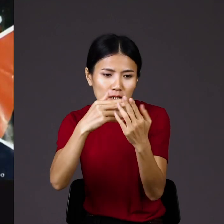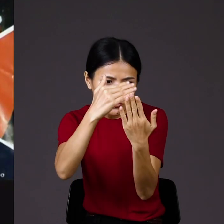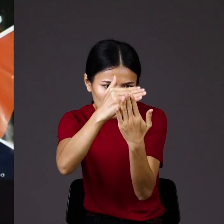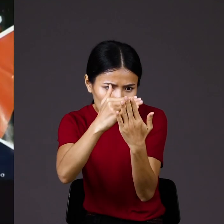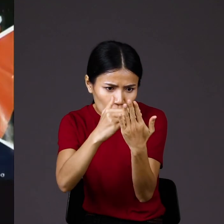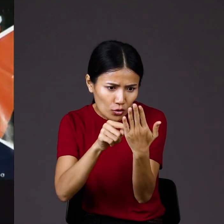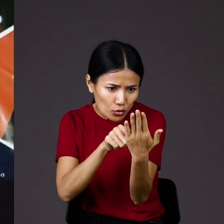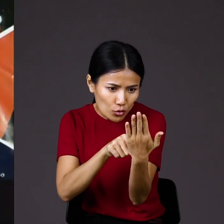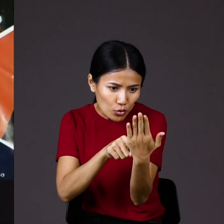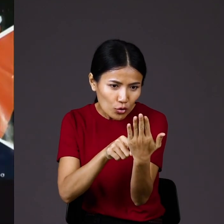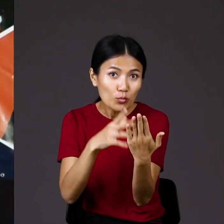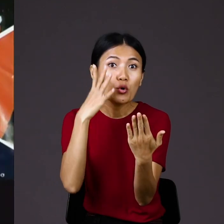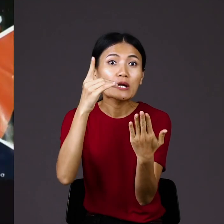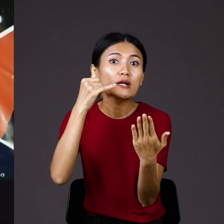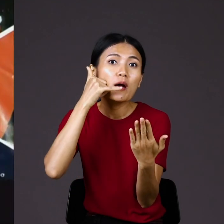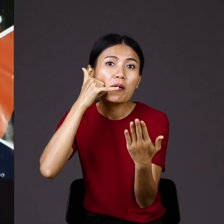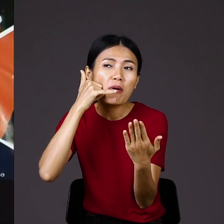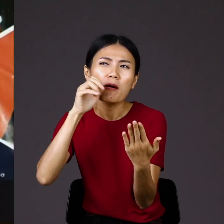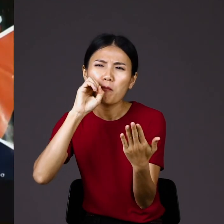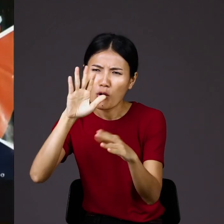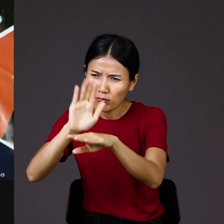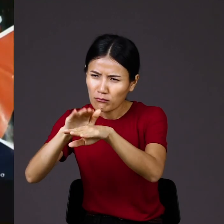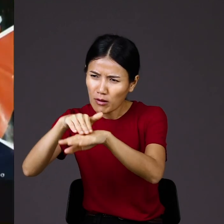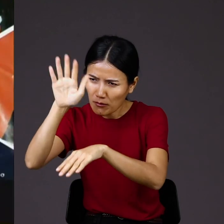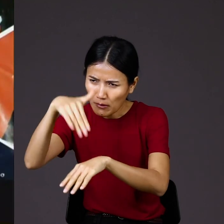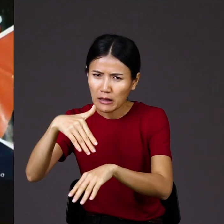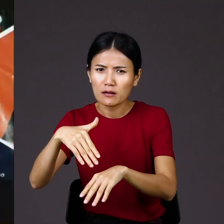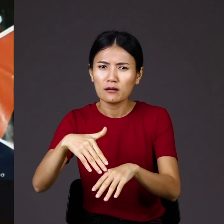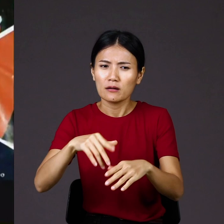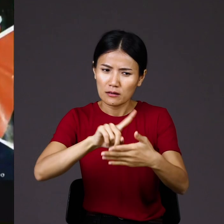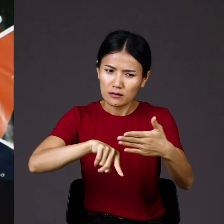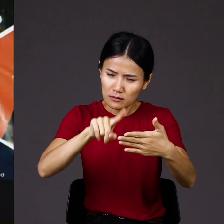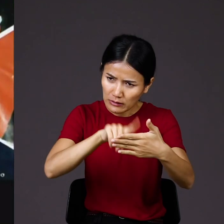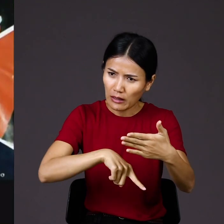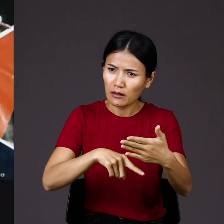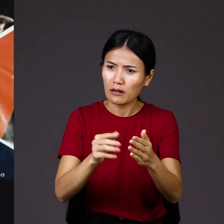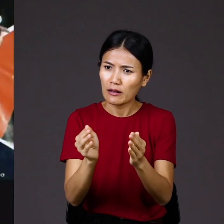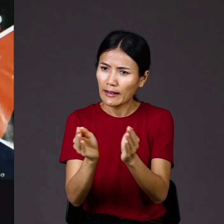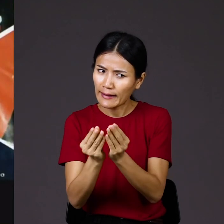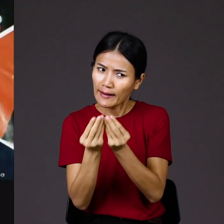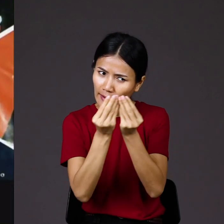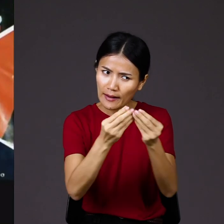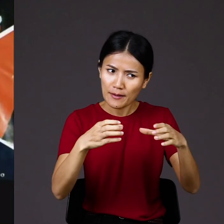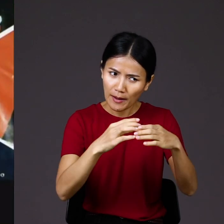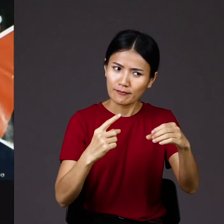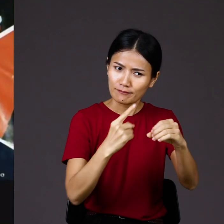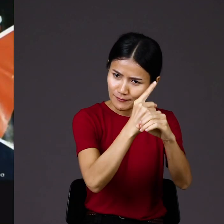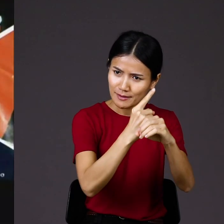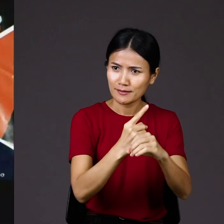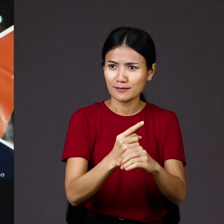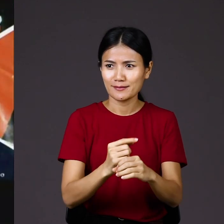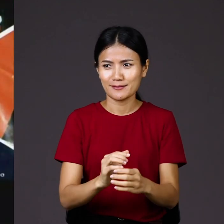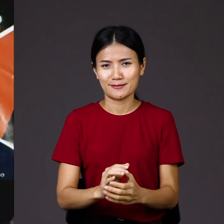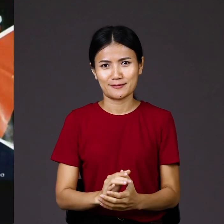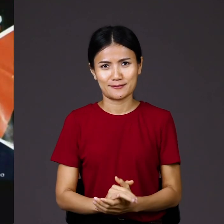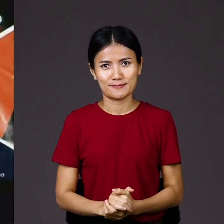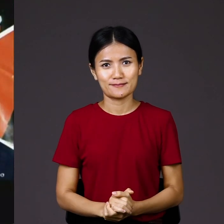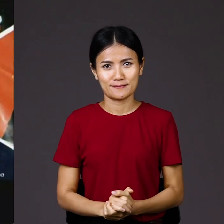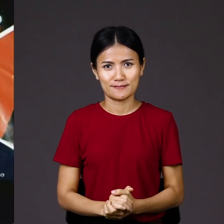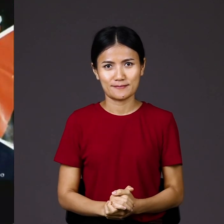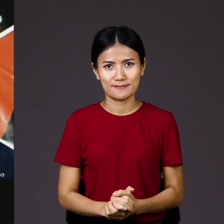เพื่อนมาพรุ่งนี้โทรหาเพื่อนทุกคนให้ออกไปเลือกตั้งเรื่องคณะก้าวหน้าให้ถล่มทลาย